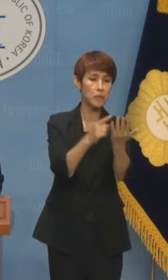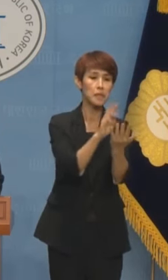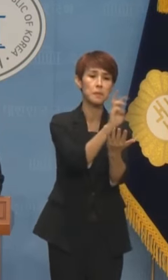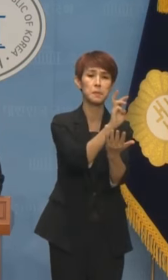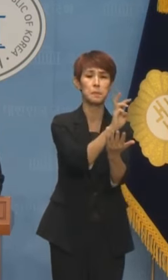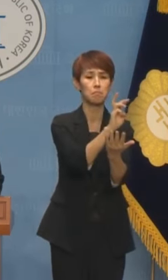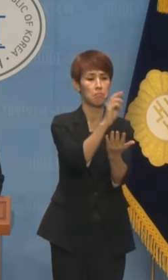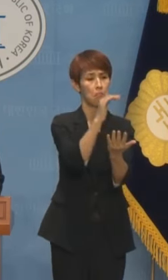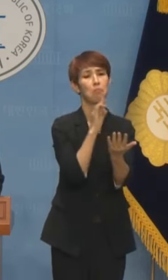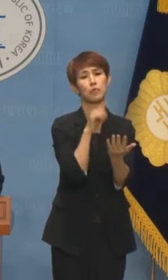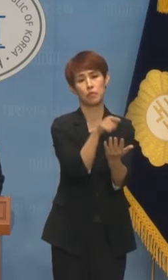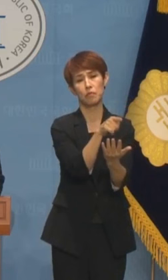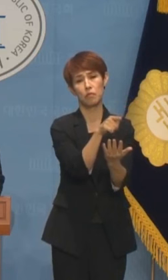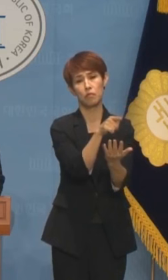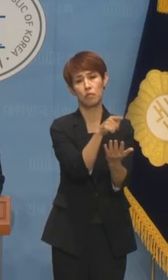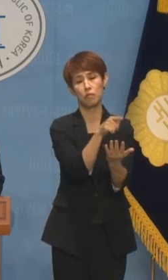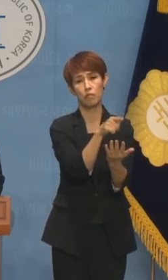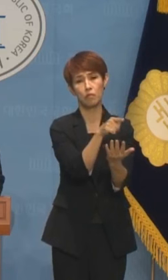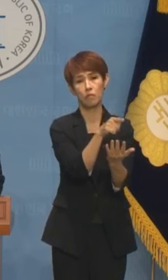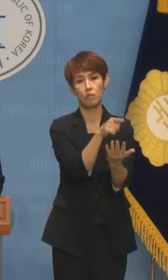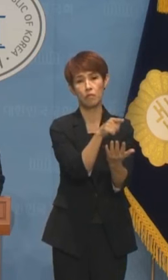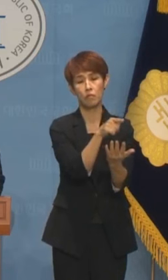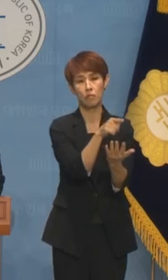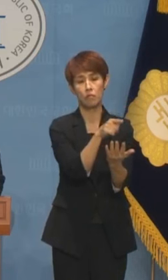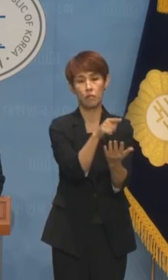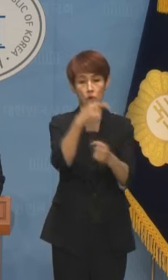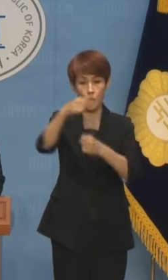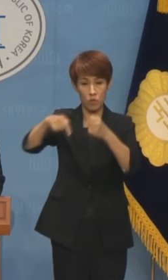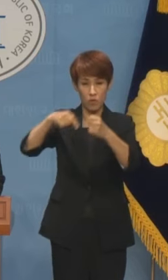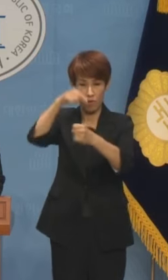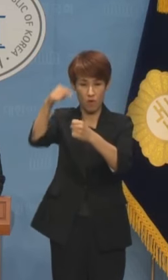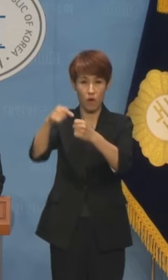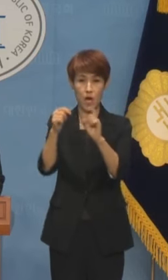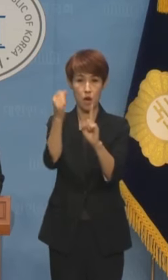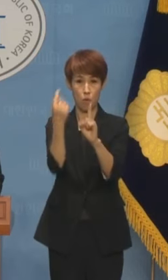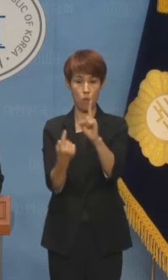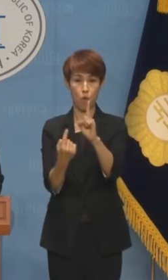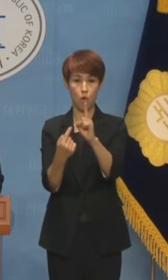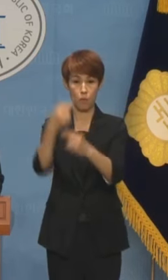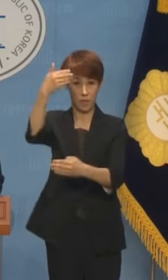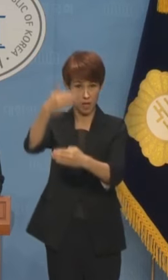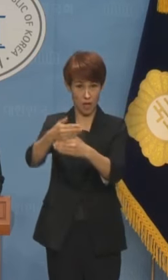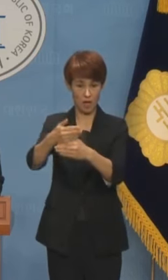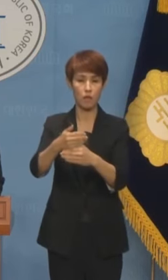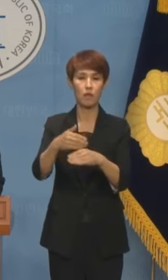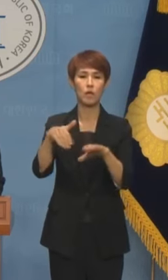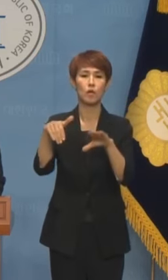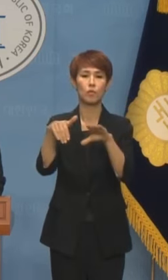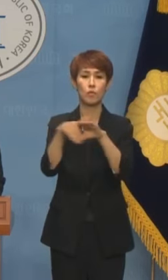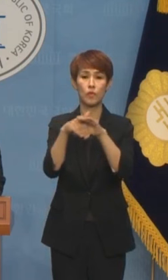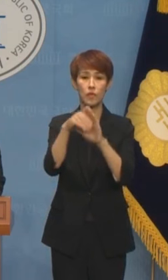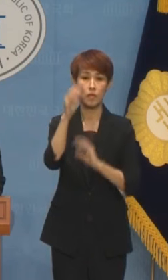개 안팎에 불과했습니다. 월성원전 1호기 폐쇄는 문재인